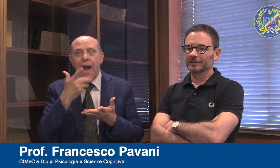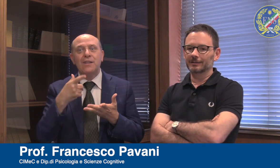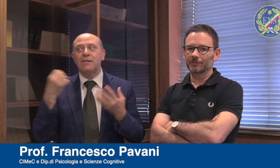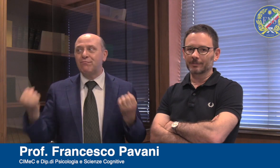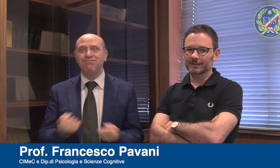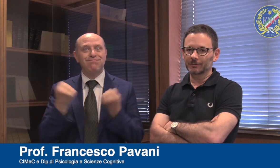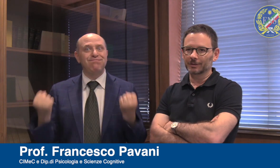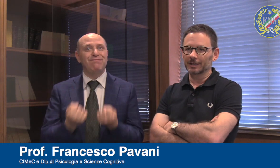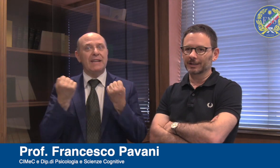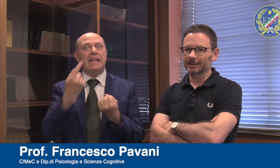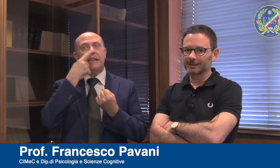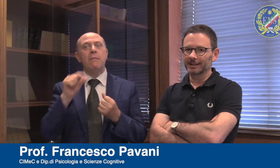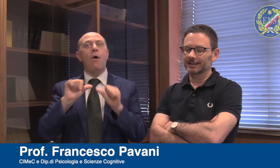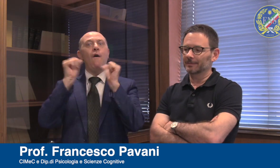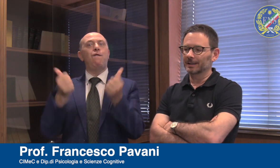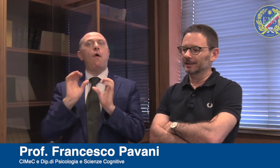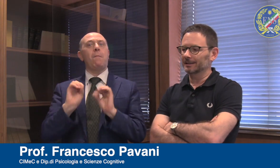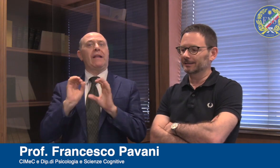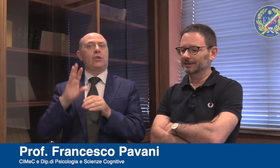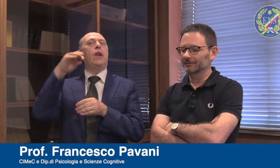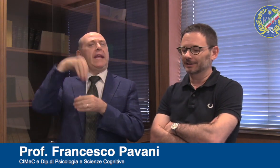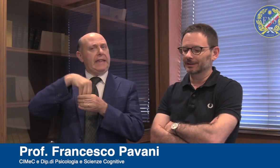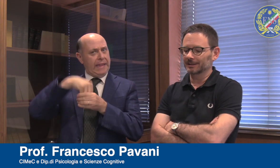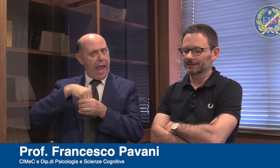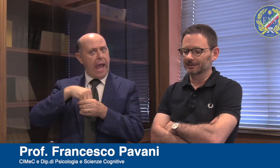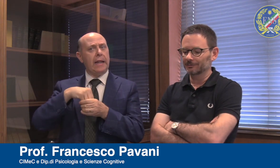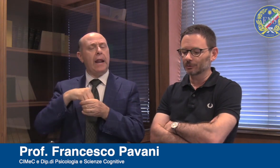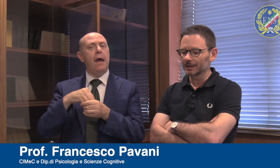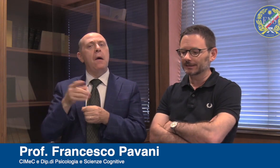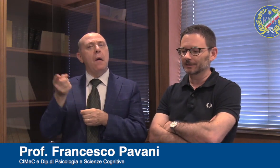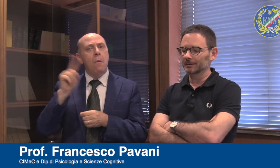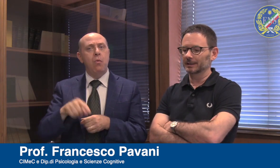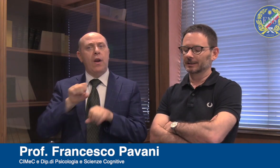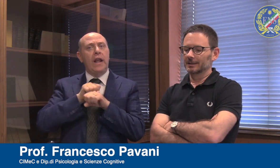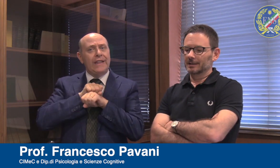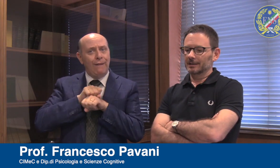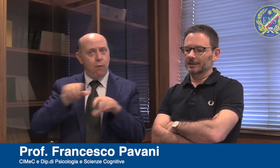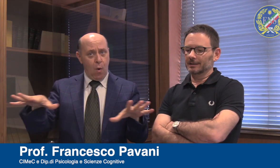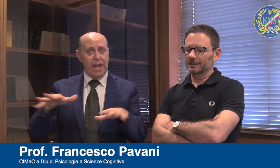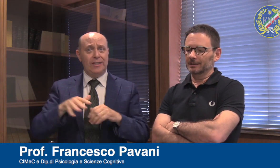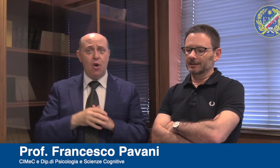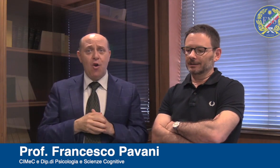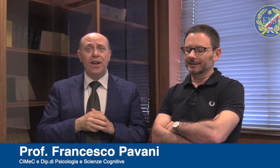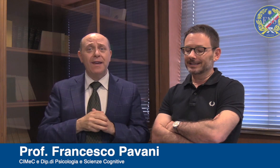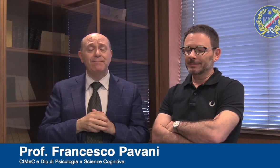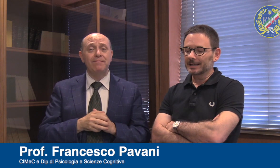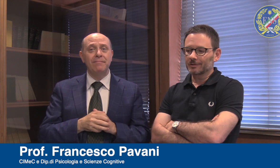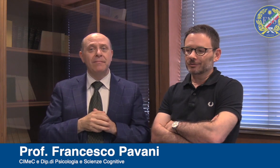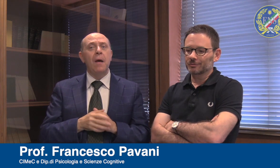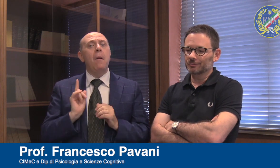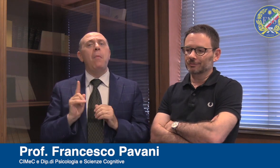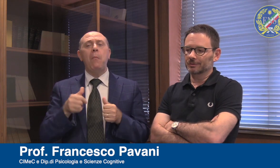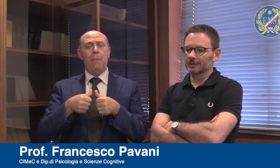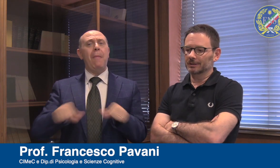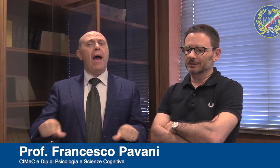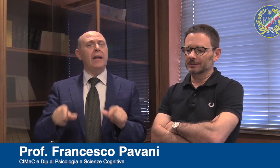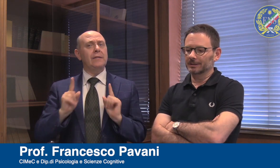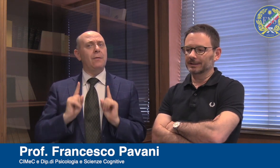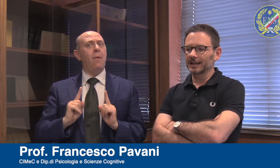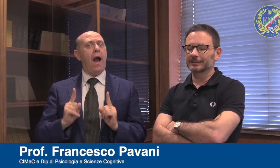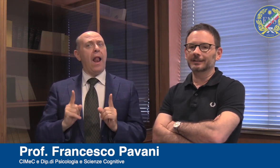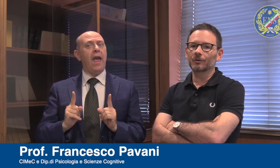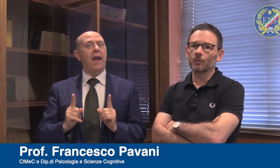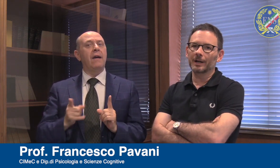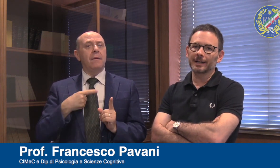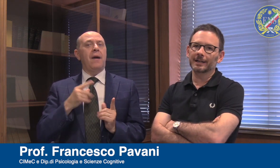iniziative di formazione interna, ma anche iniziative di divulgazione, che si basano